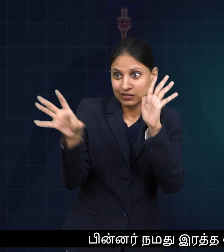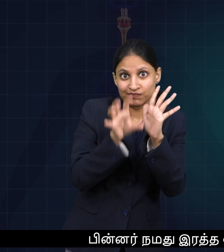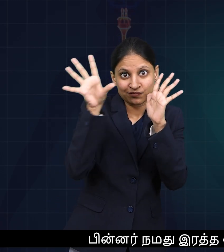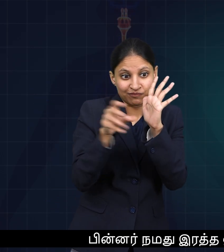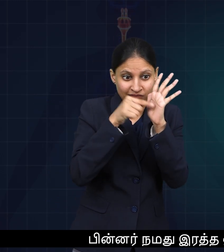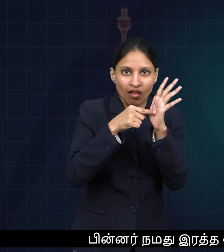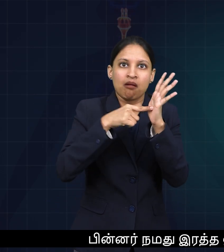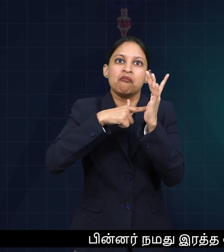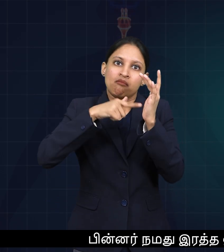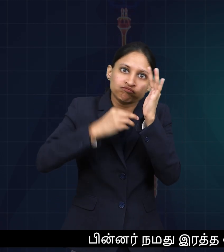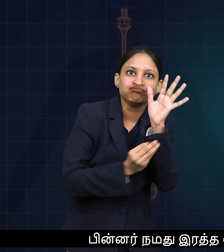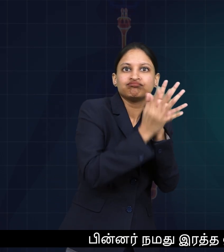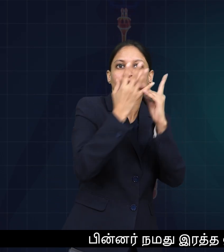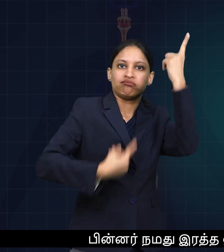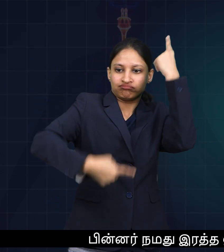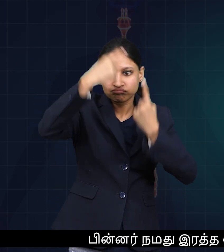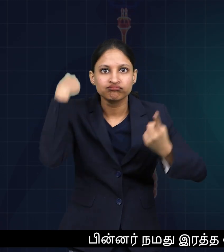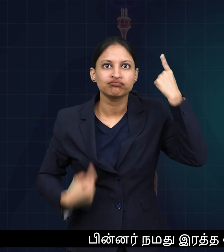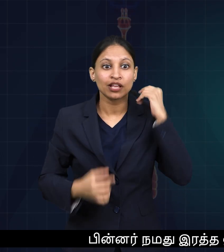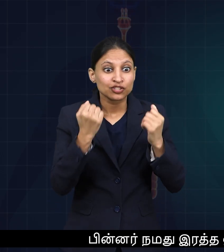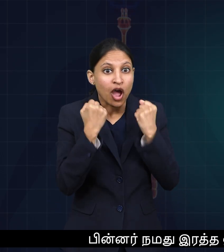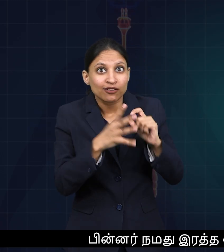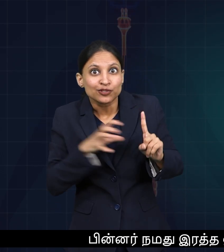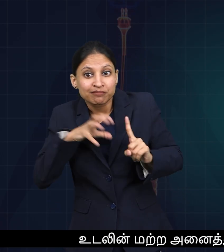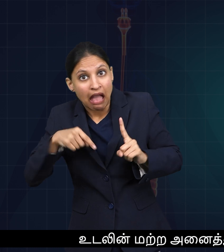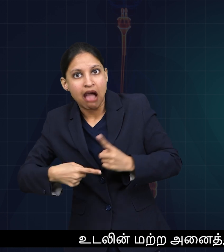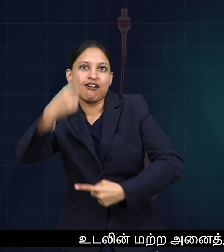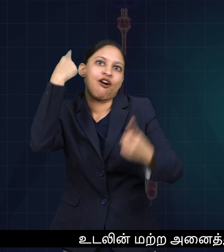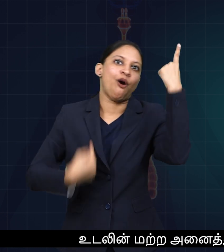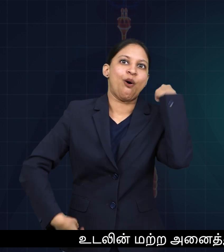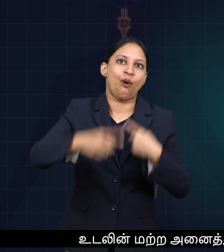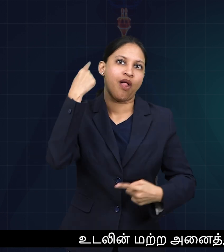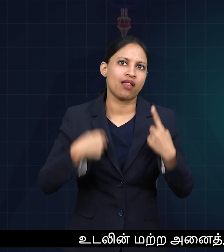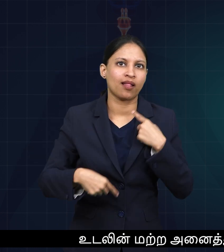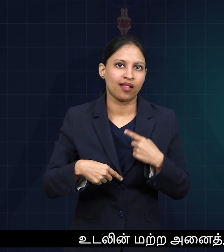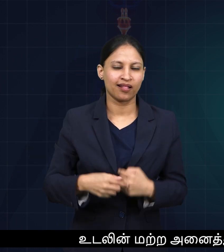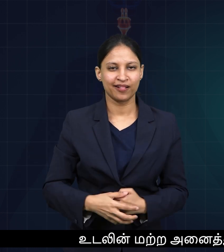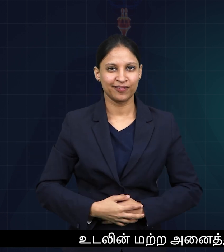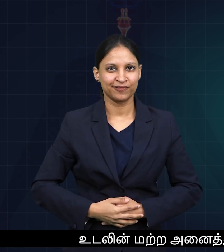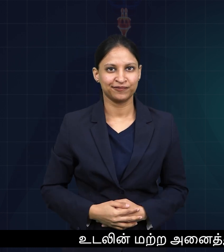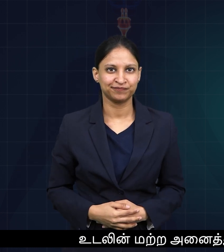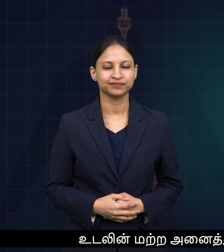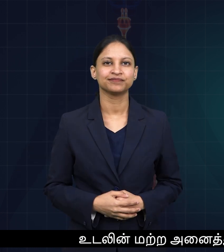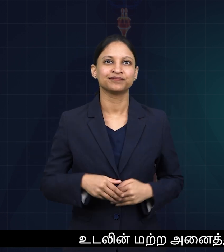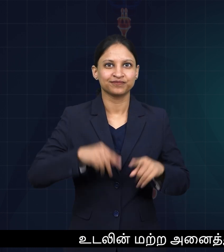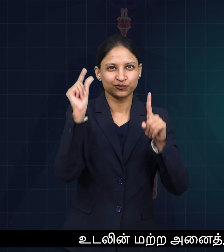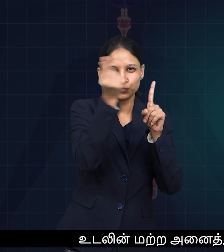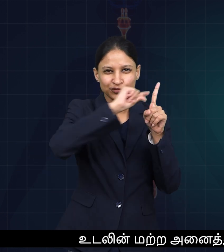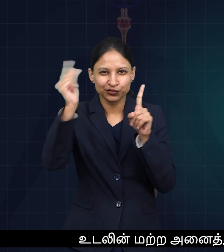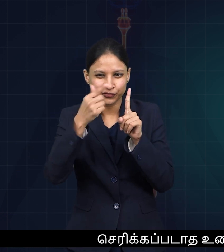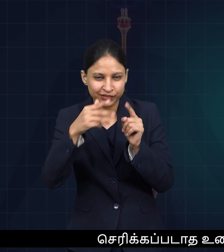பின்னர் நமது இரத்த ஓட்ட அமைப்பு அவற்றை நமது உடலின் மற்ற அனைத்து பகுதிகளுக்கும் அனுப்புகிறது.